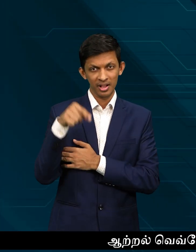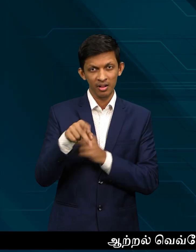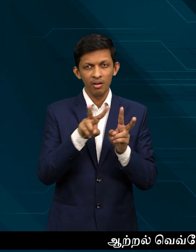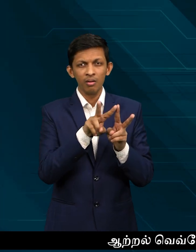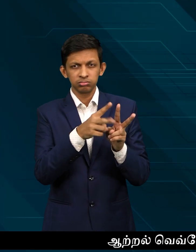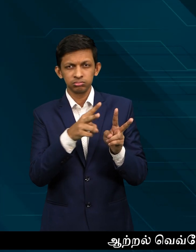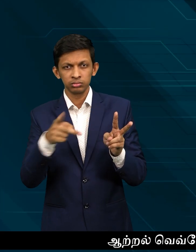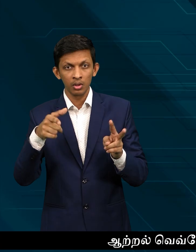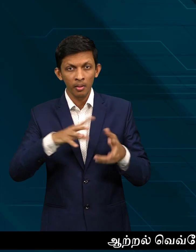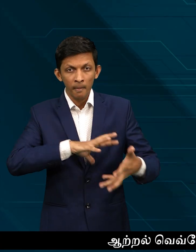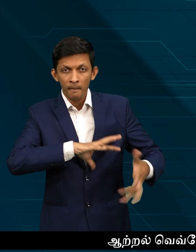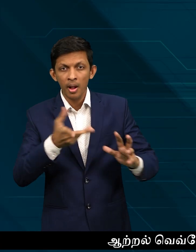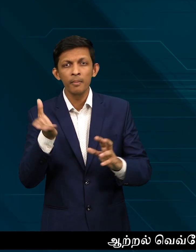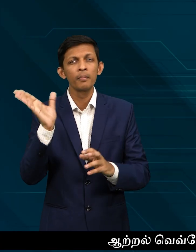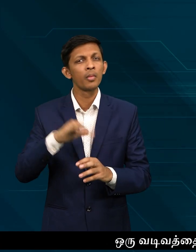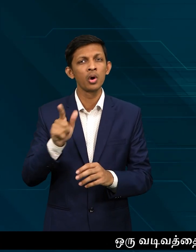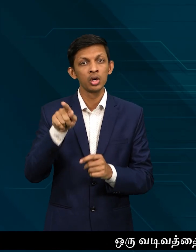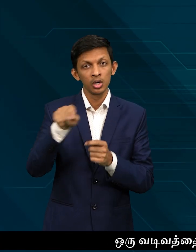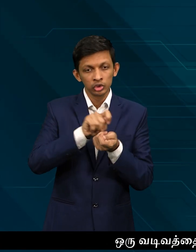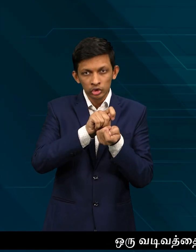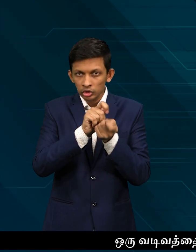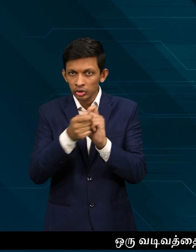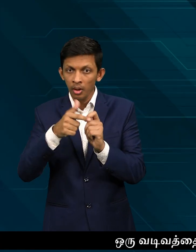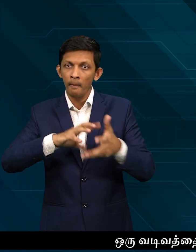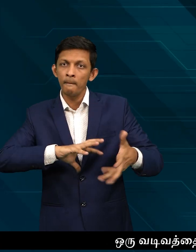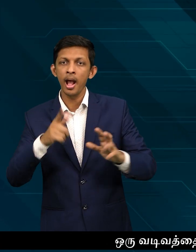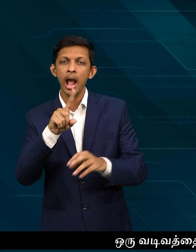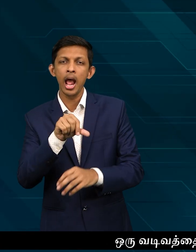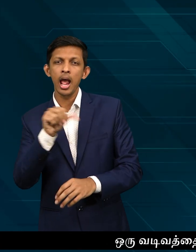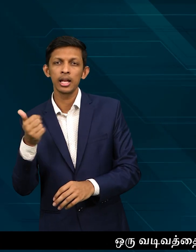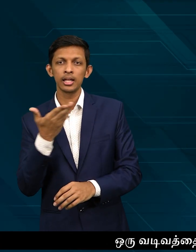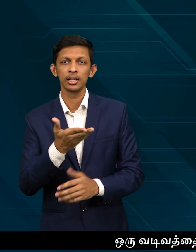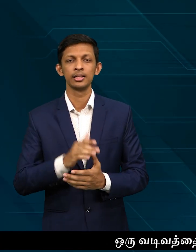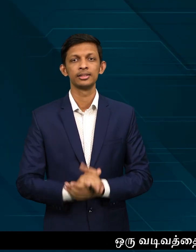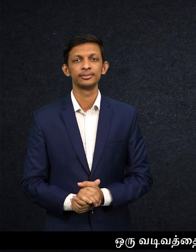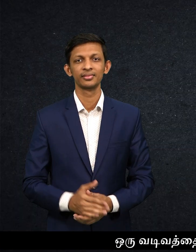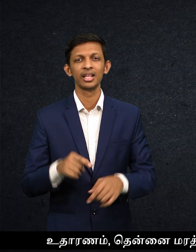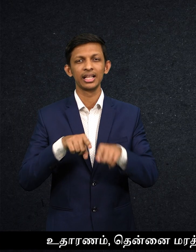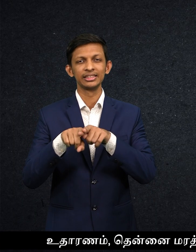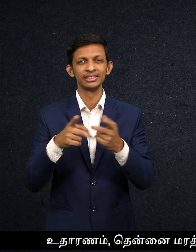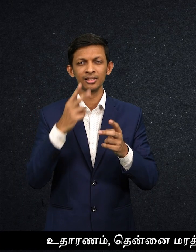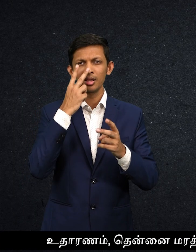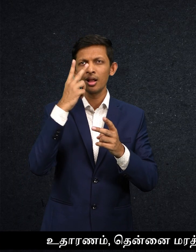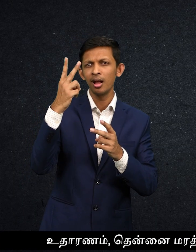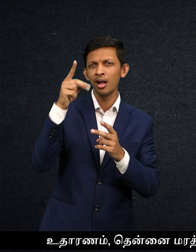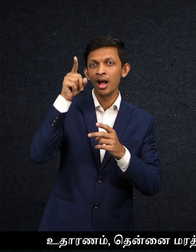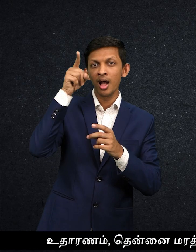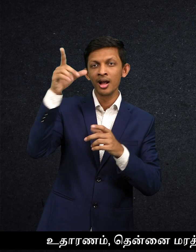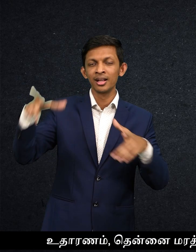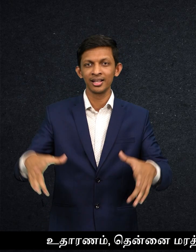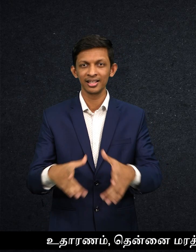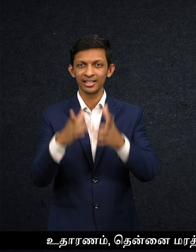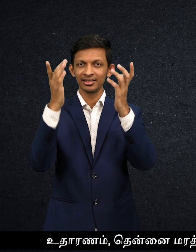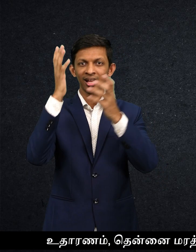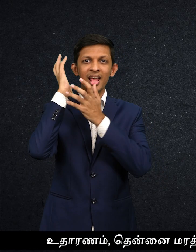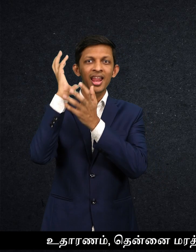ஆற்றல் வெவ்வேறு வடிவங்களில் இருக்கலாம் மற்றும் ஒரு வடிவத்தை மற்றொரு வடிவத்திற்கு மாற்றலாம். உதாரணம்: தென்னை